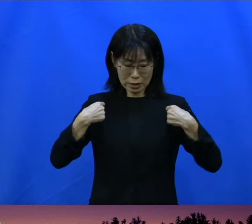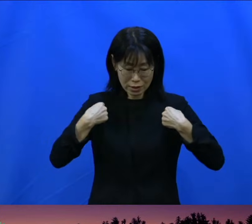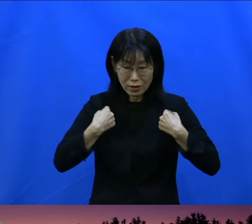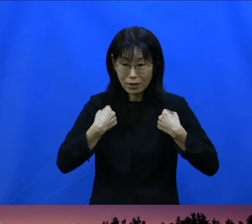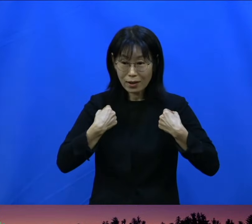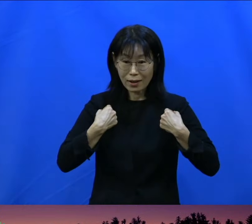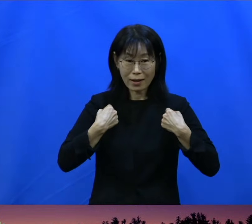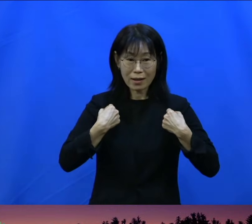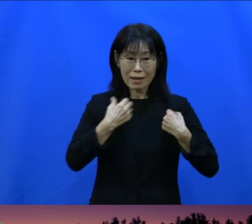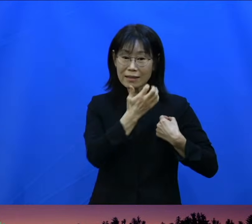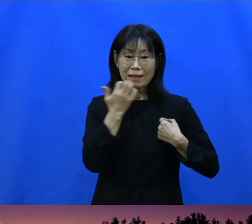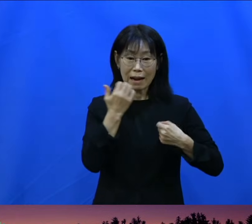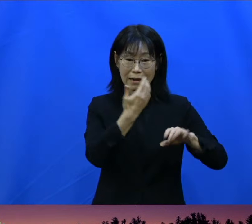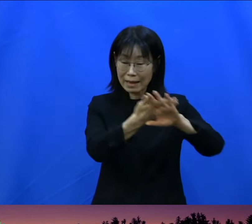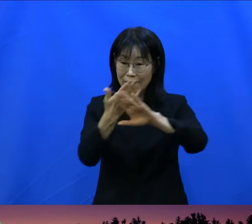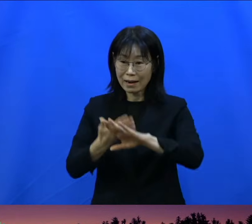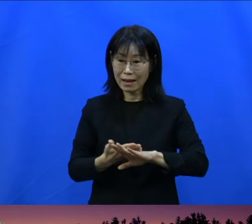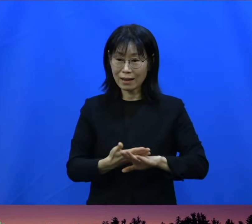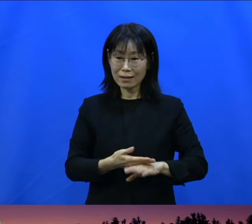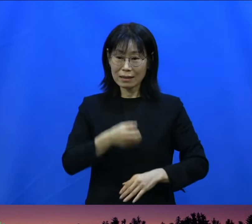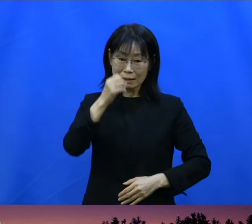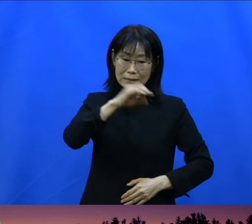있어요.